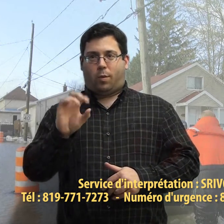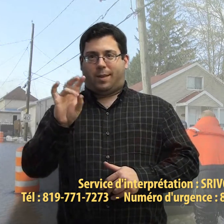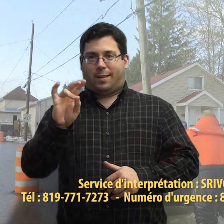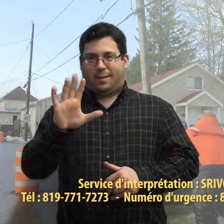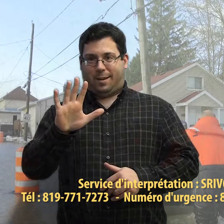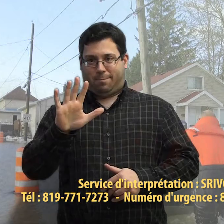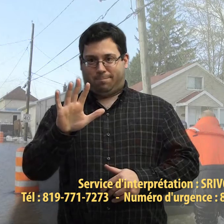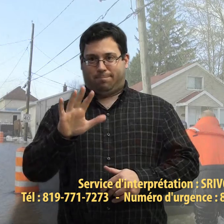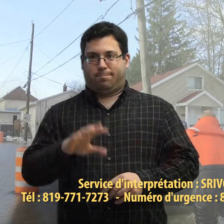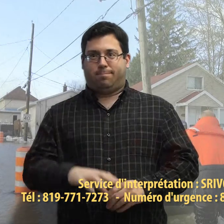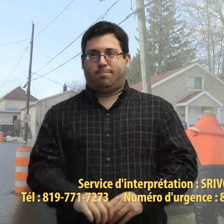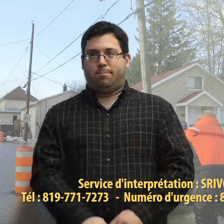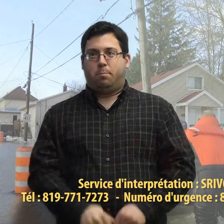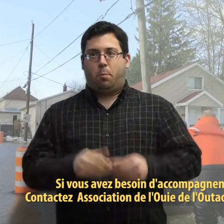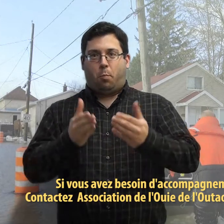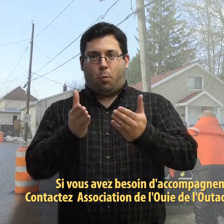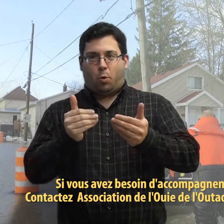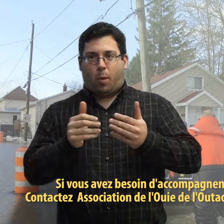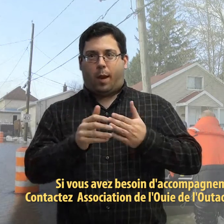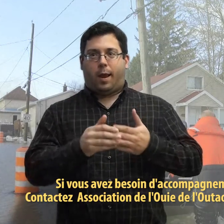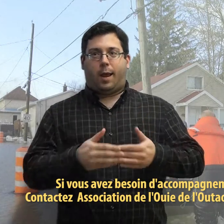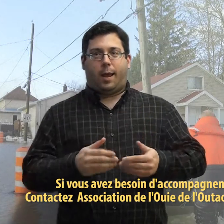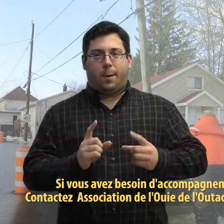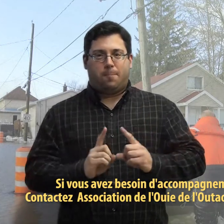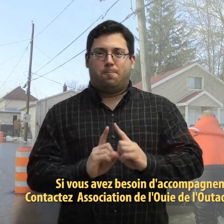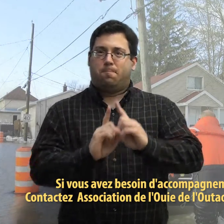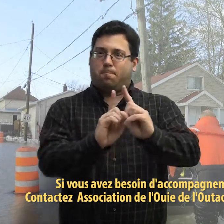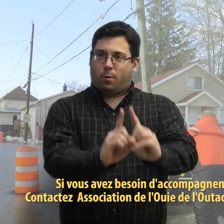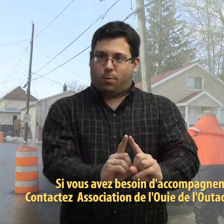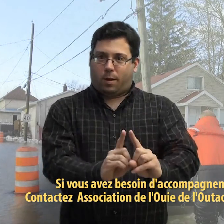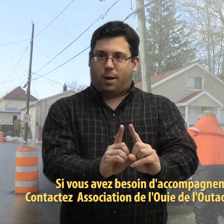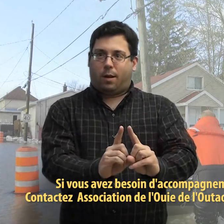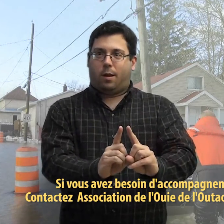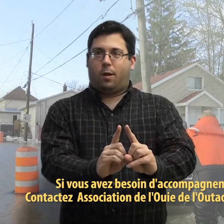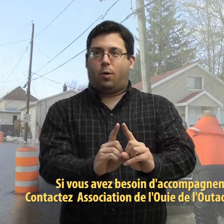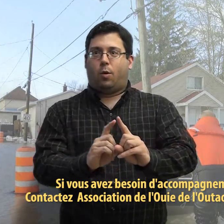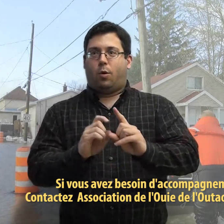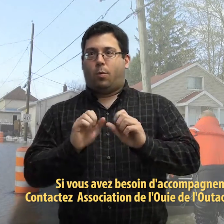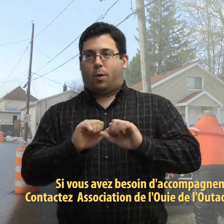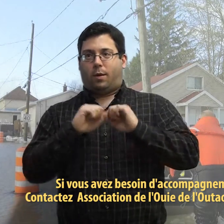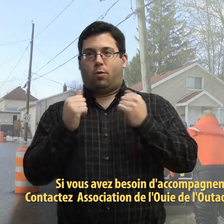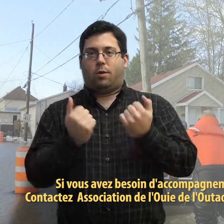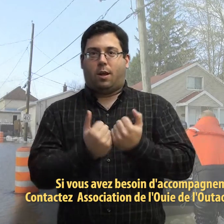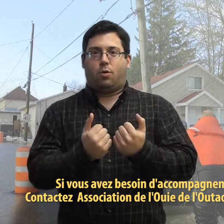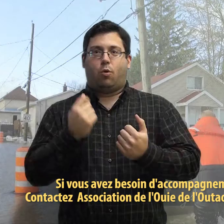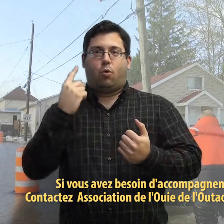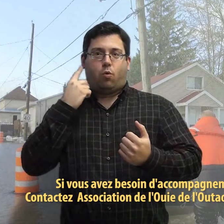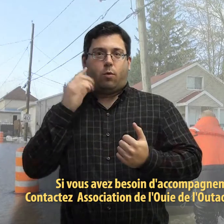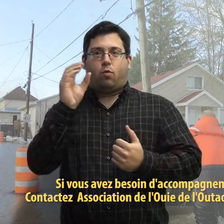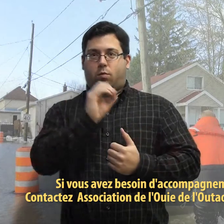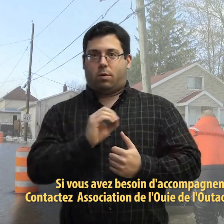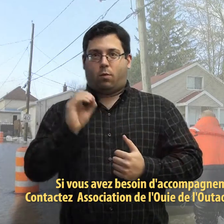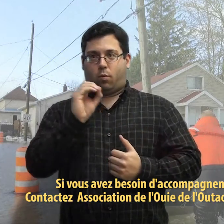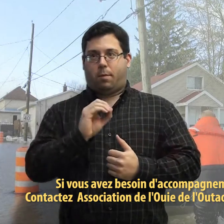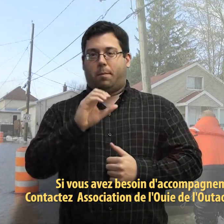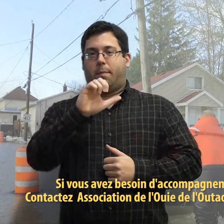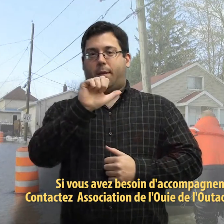819-712-2075. Si vous avez besoin d'accompagnement, contactez l'Association de Louis de